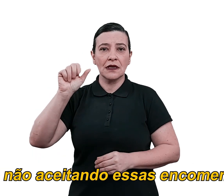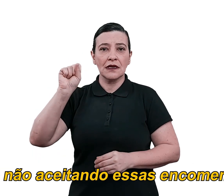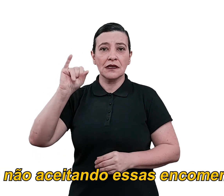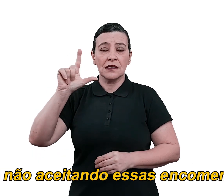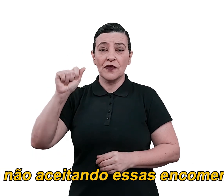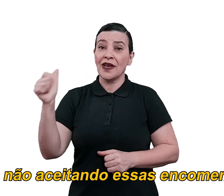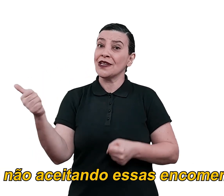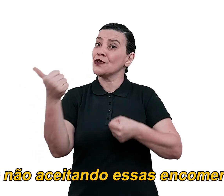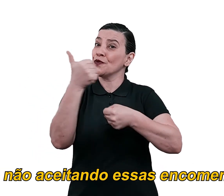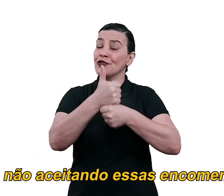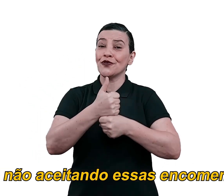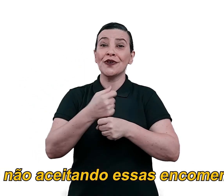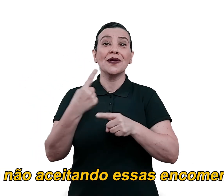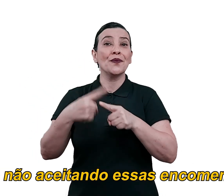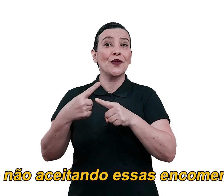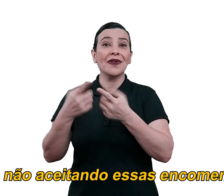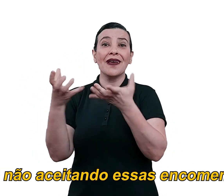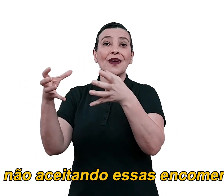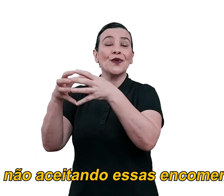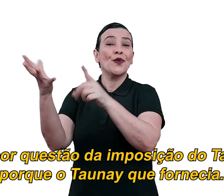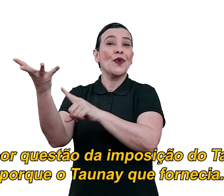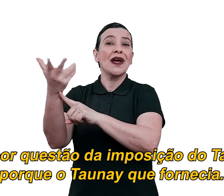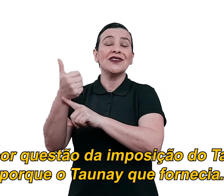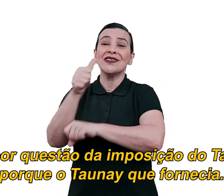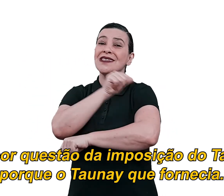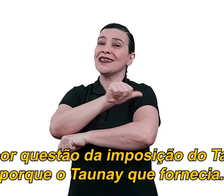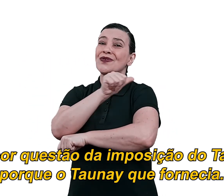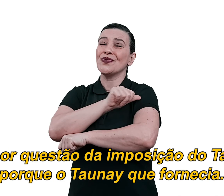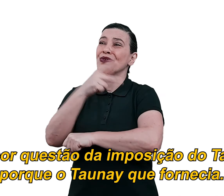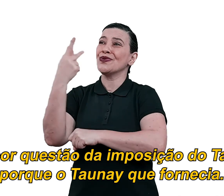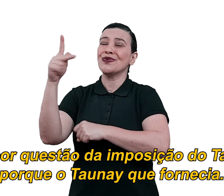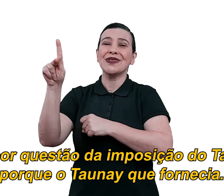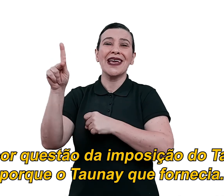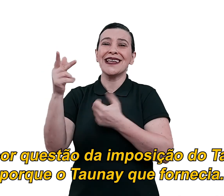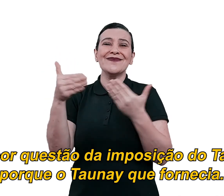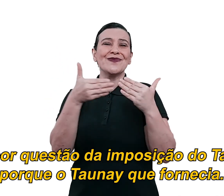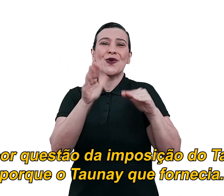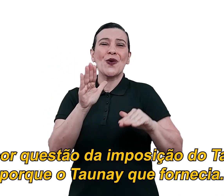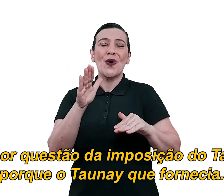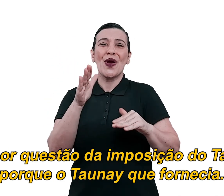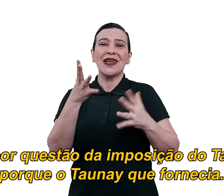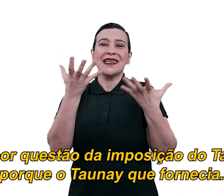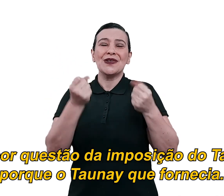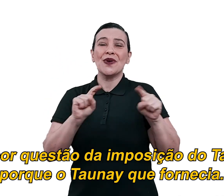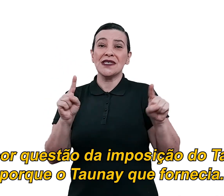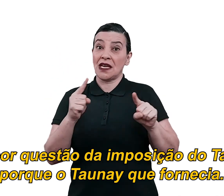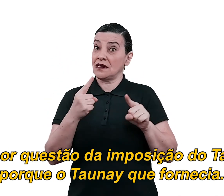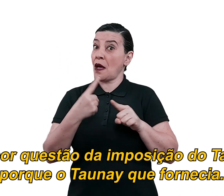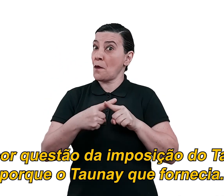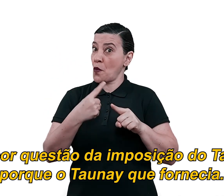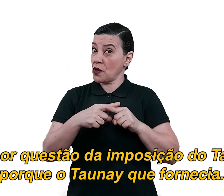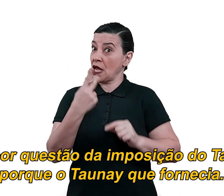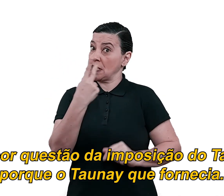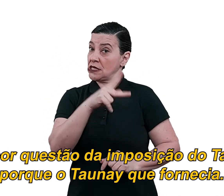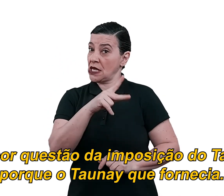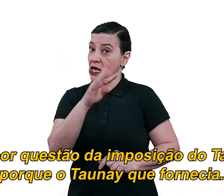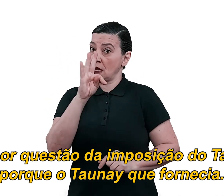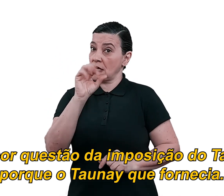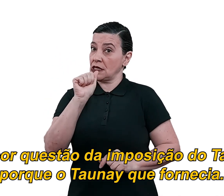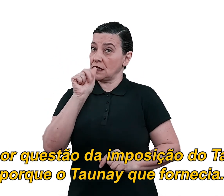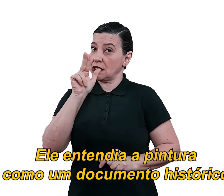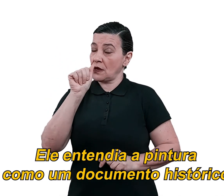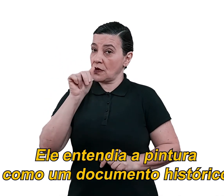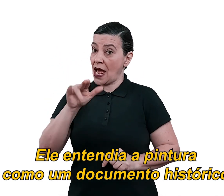Rio vão não aceitando essas encomendas, ou por questão da imposição do Toné, porque o Toné, ele